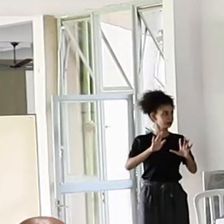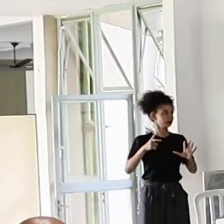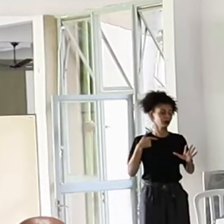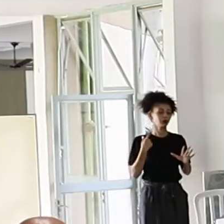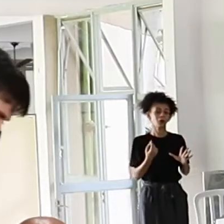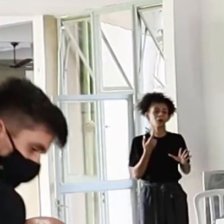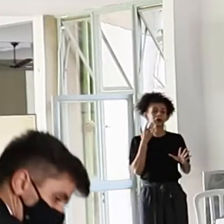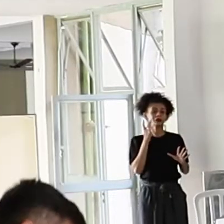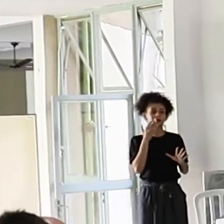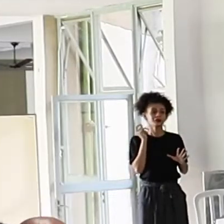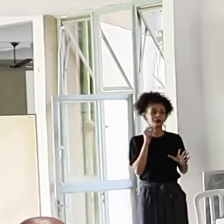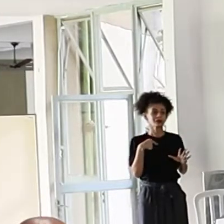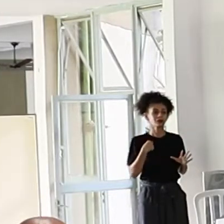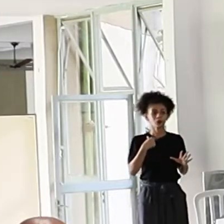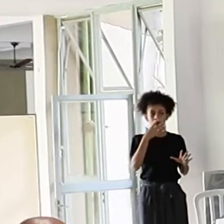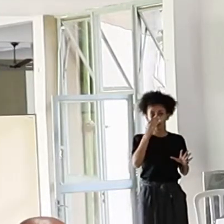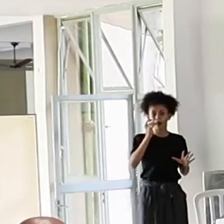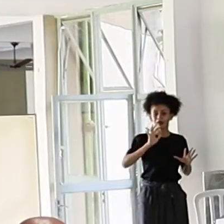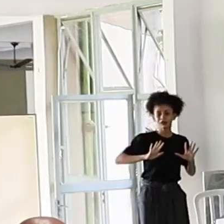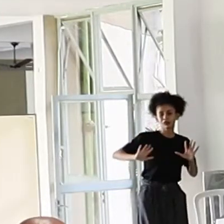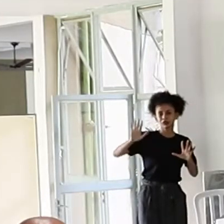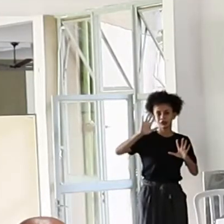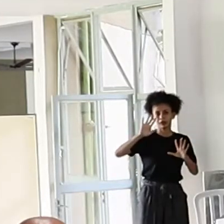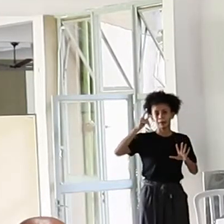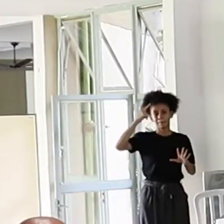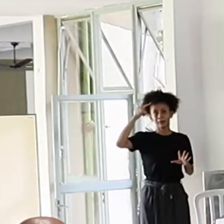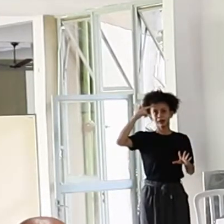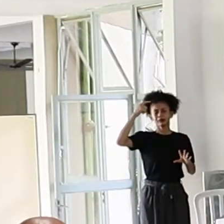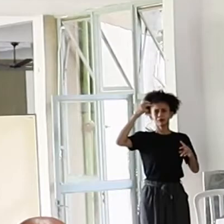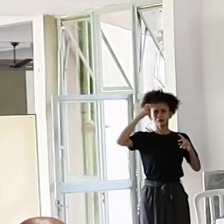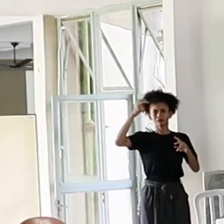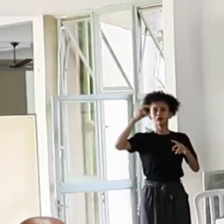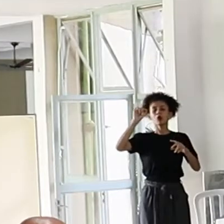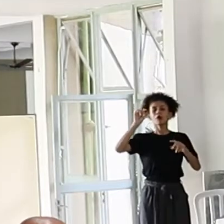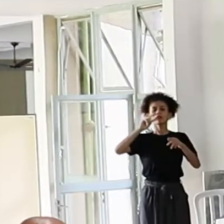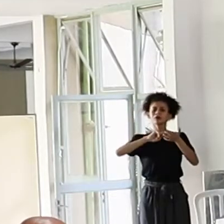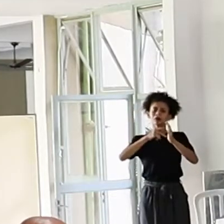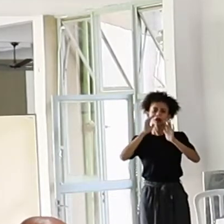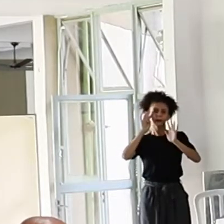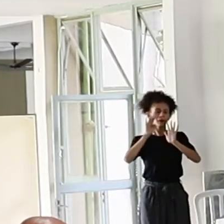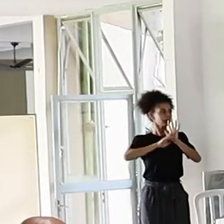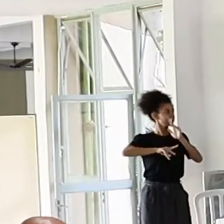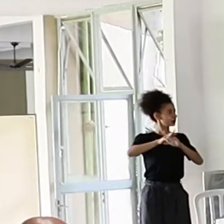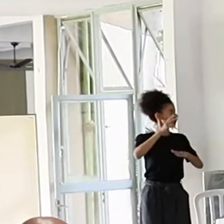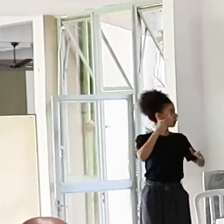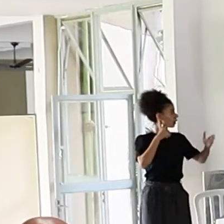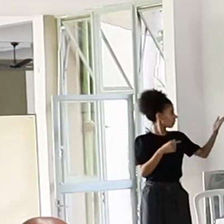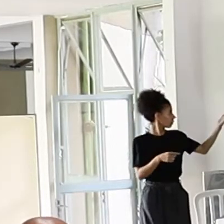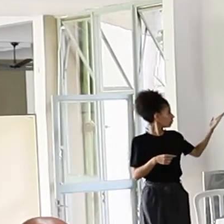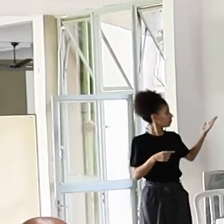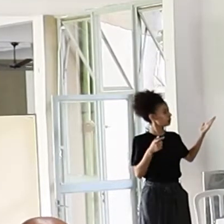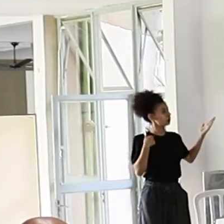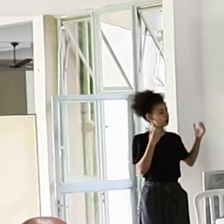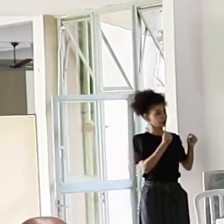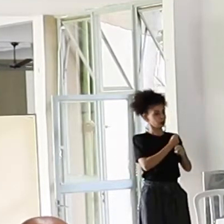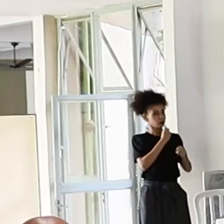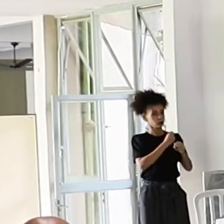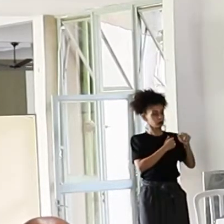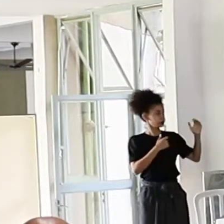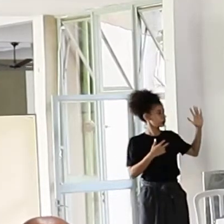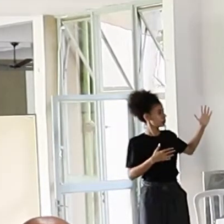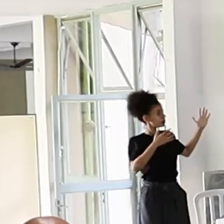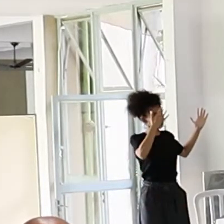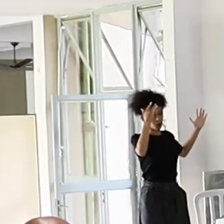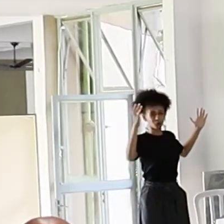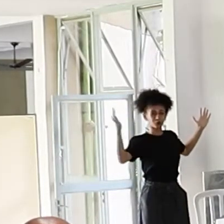encerrar a gente não pode esquecer que o nosso aquário plural pensar inteligente a respeito para também a diversidade Olha isso aqui quantos aqui foi construído